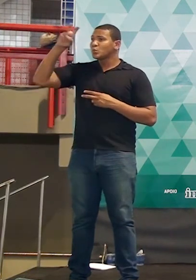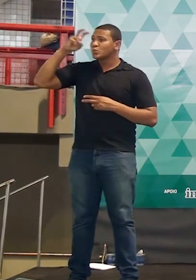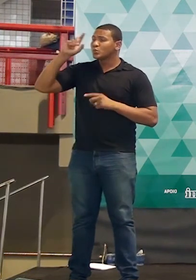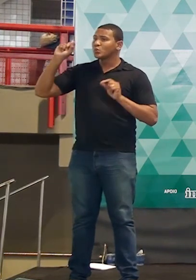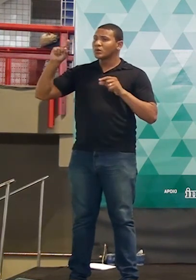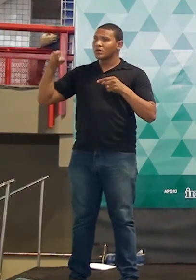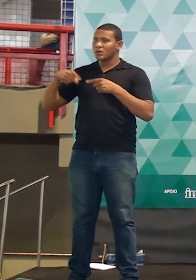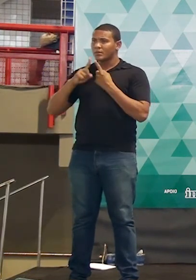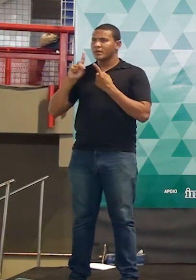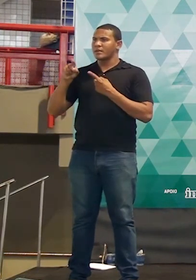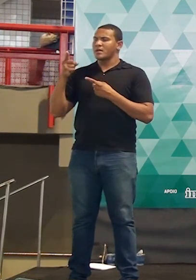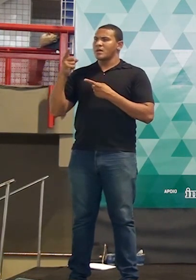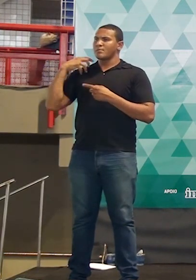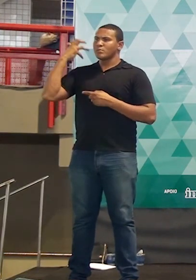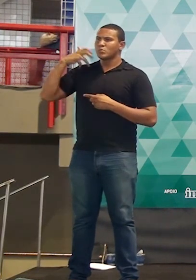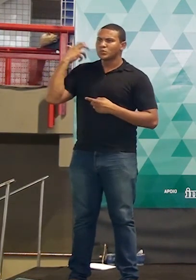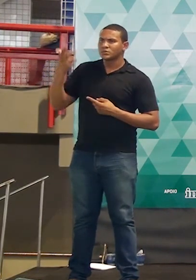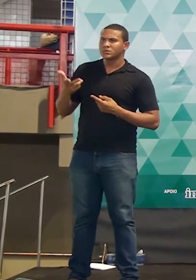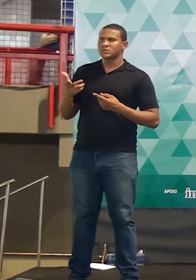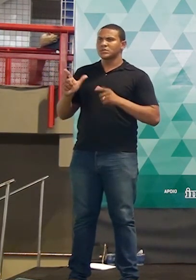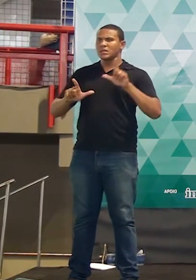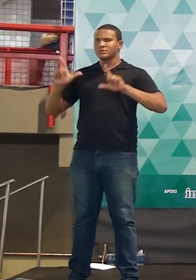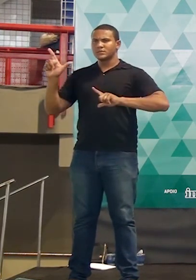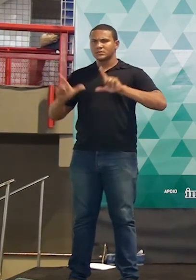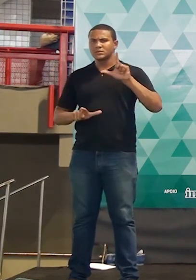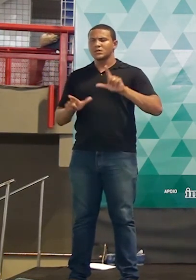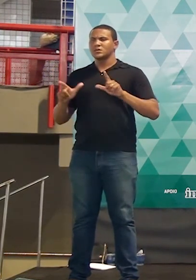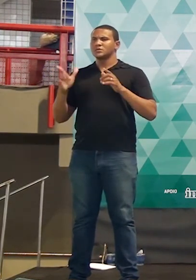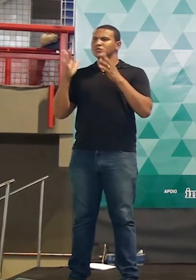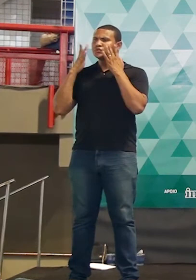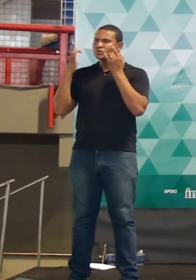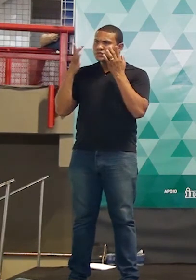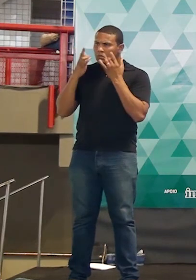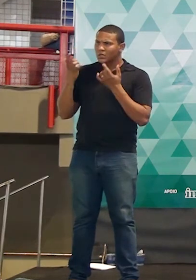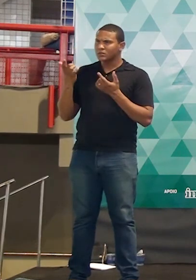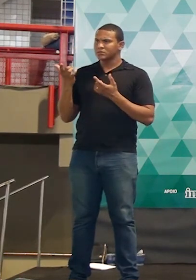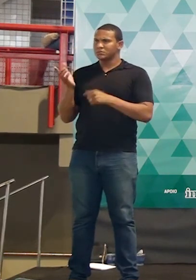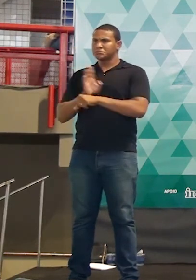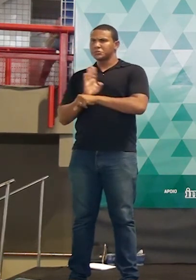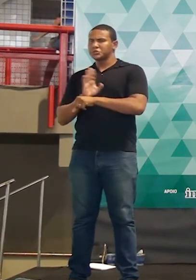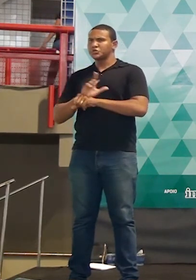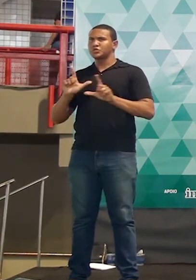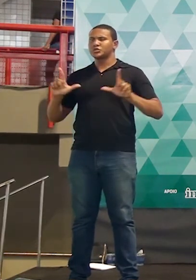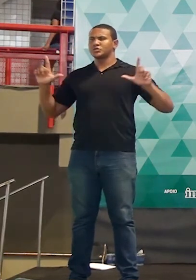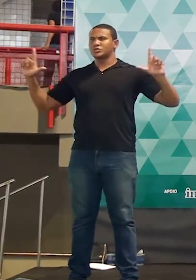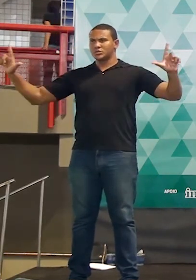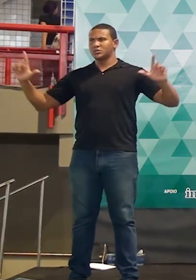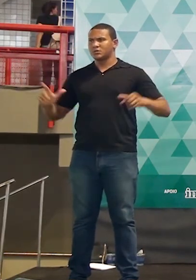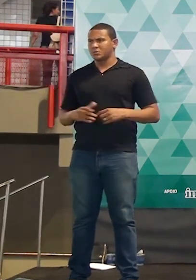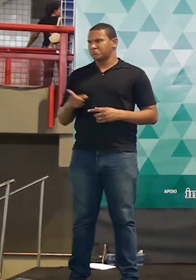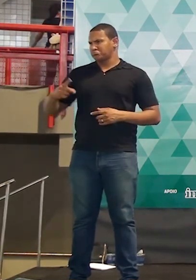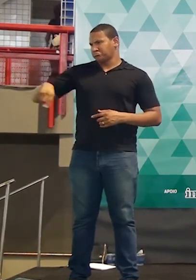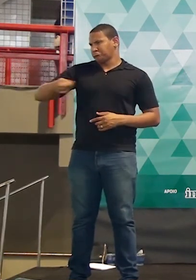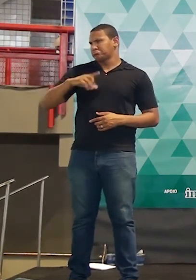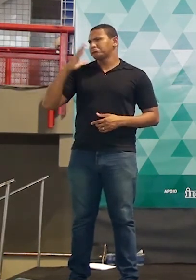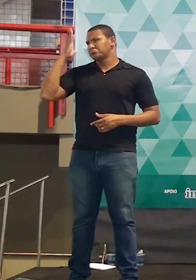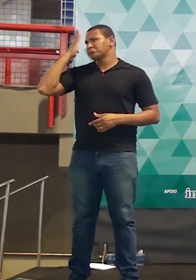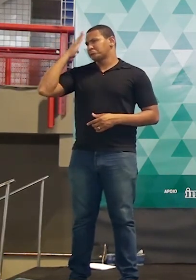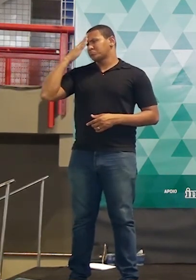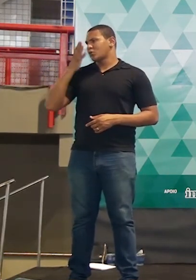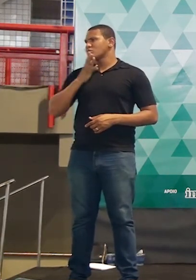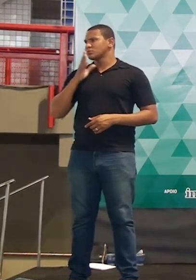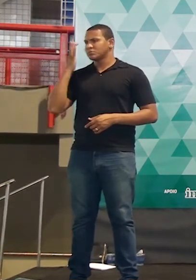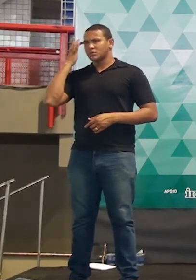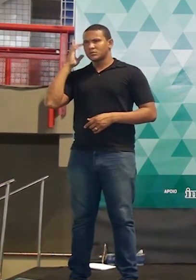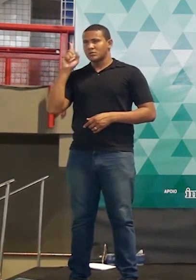televisão, teatro, cinema, certo? Que vocês devem ter conhecimento que concomitantemente